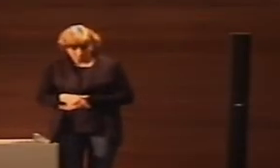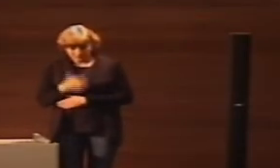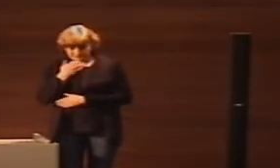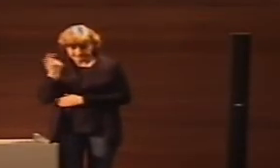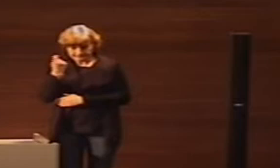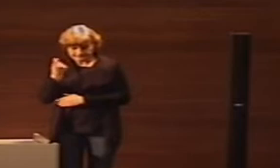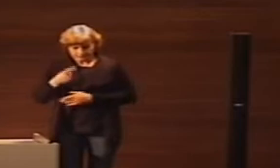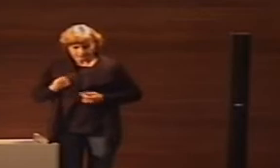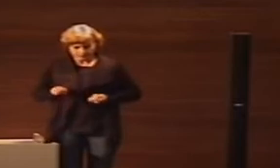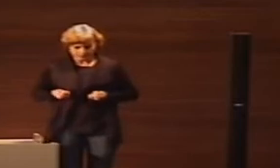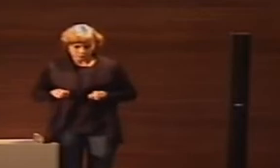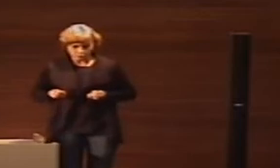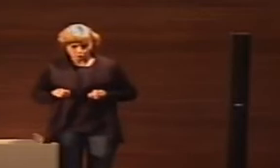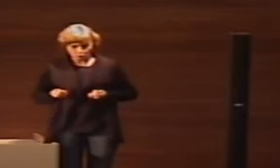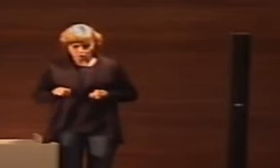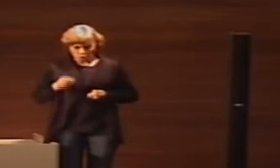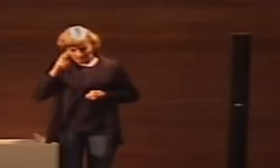regiones,